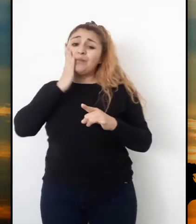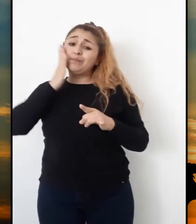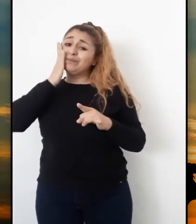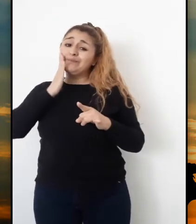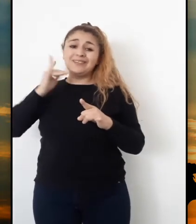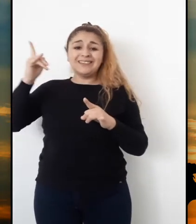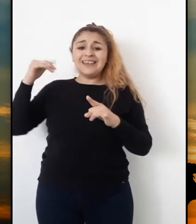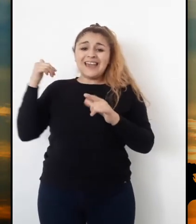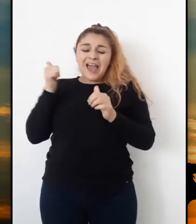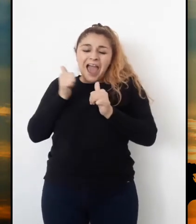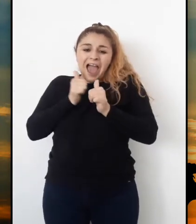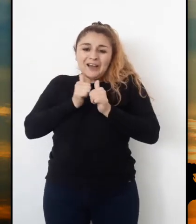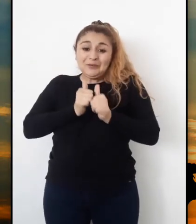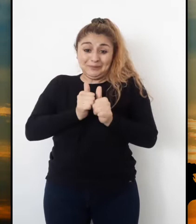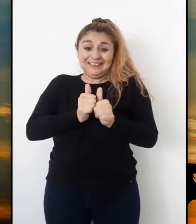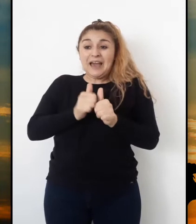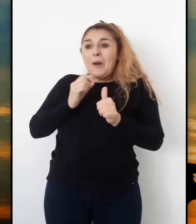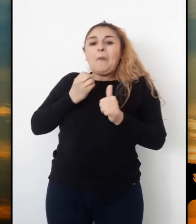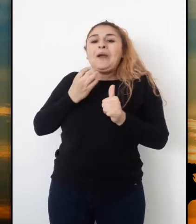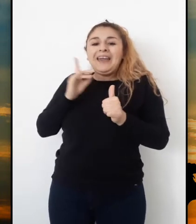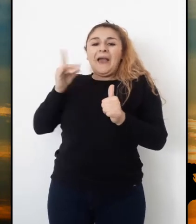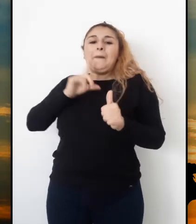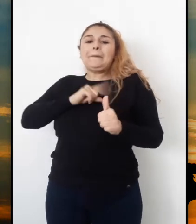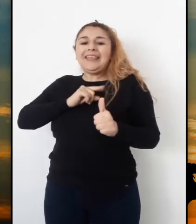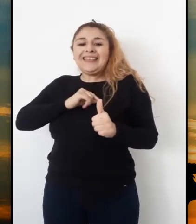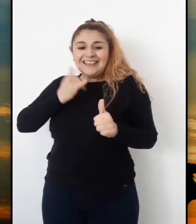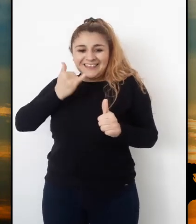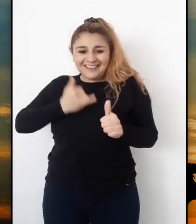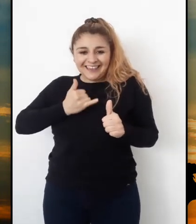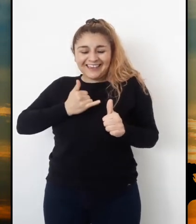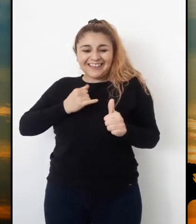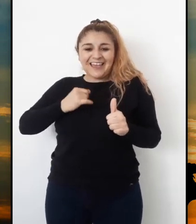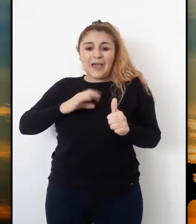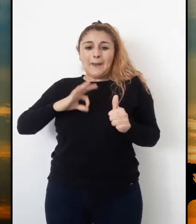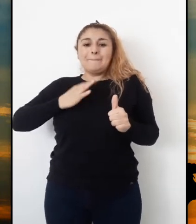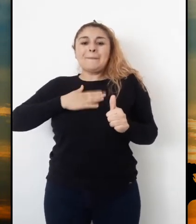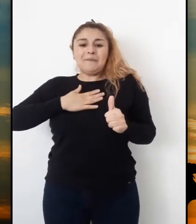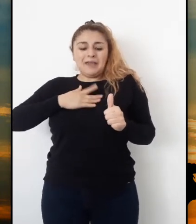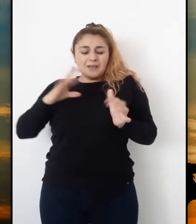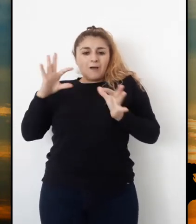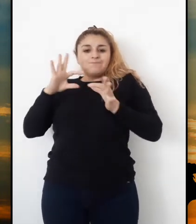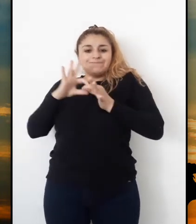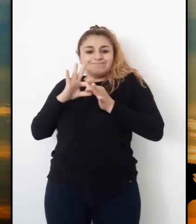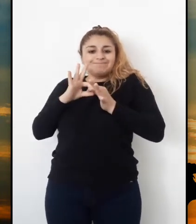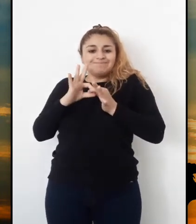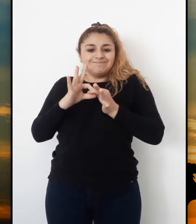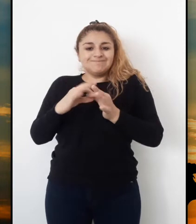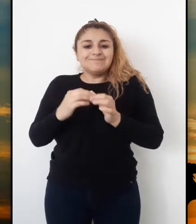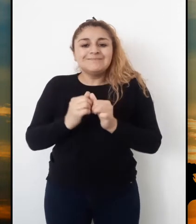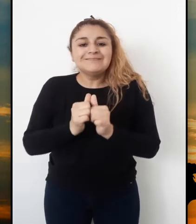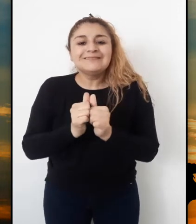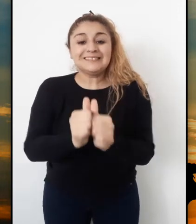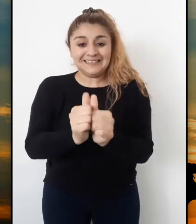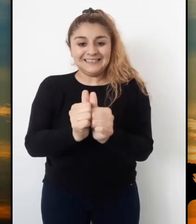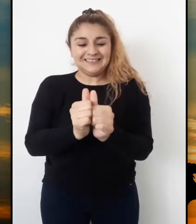grâce m'accompagneront tous les jours de ma vie. David dice en su versión que el